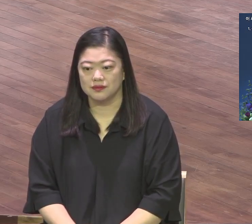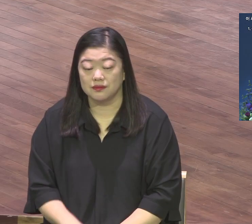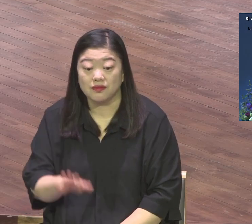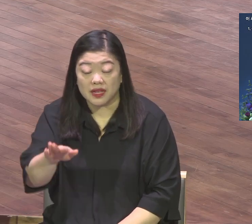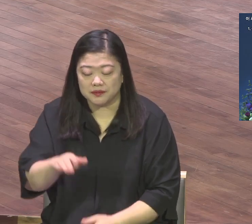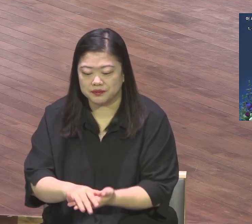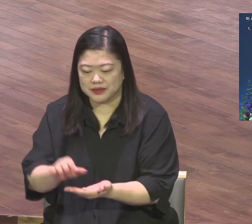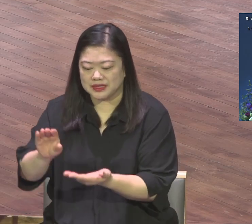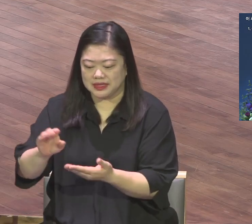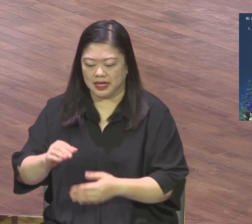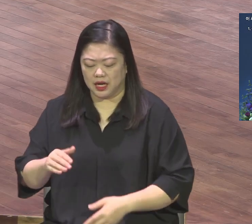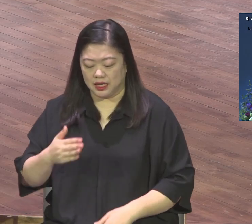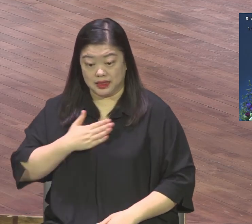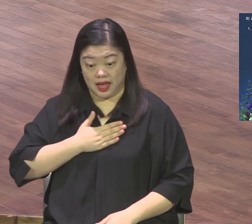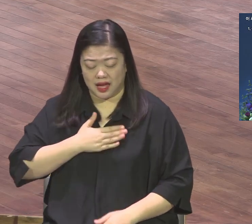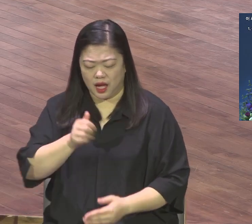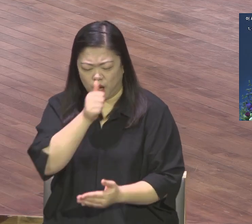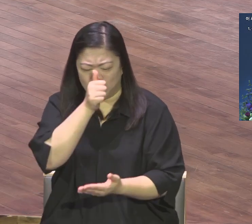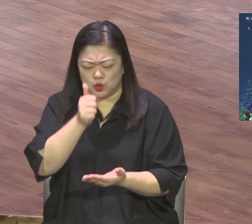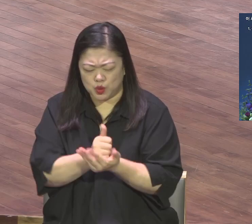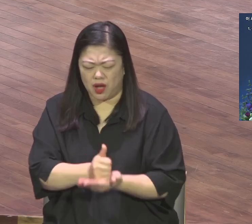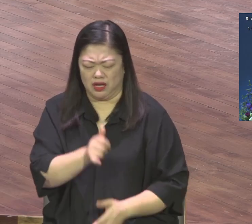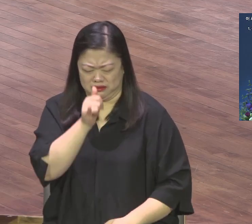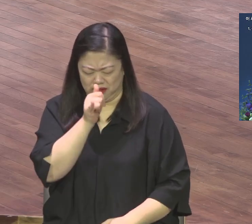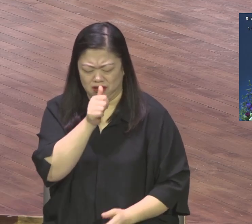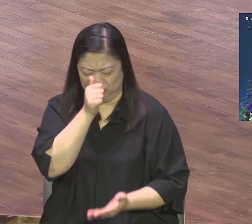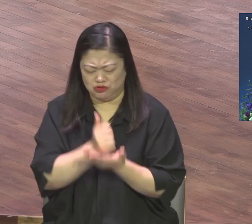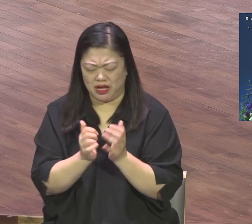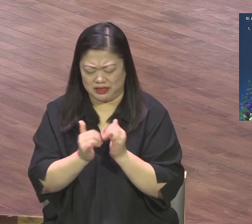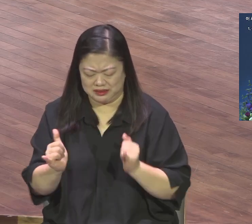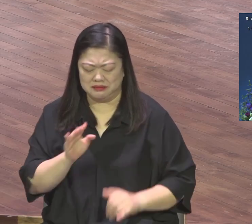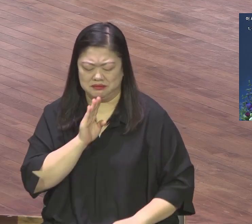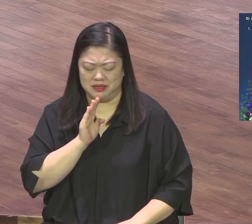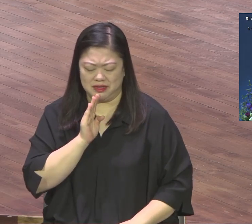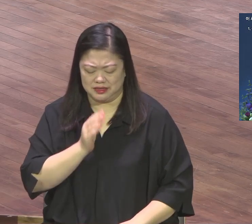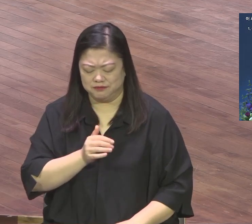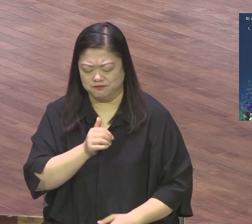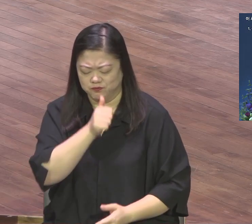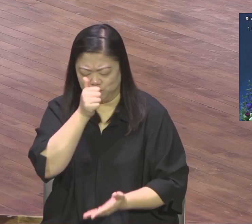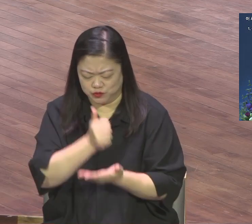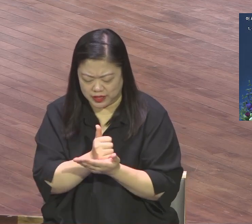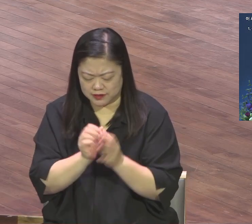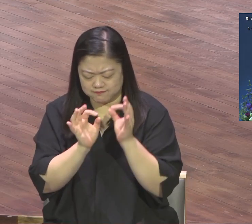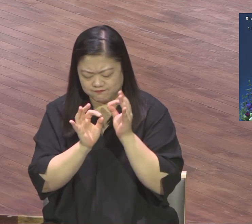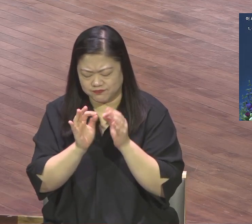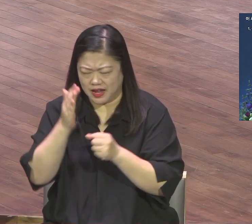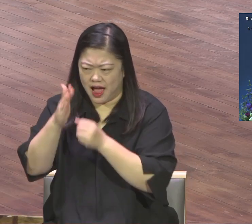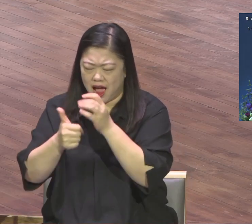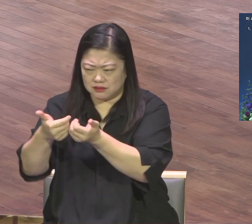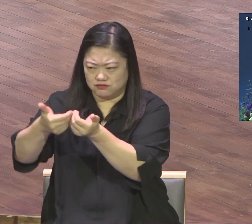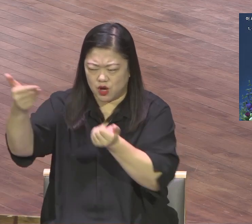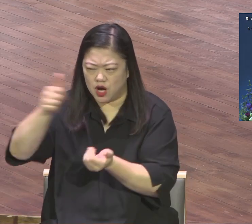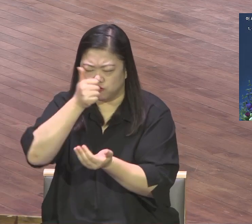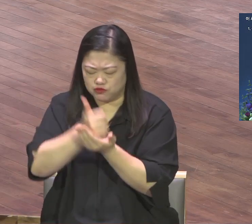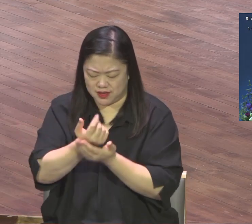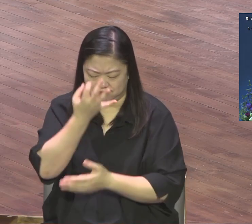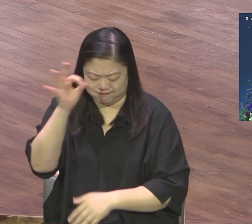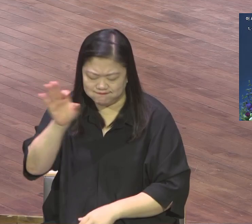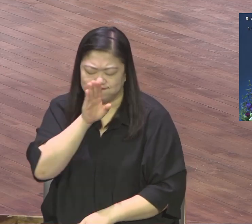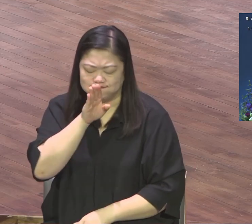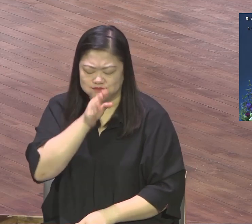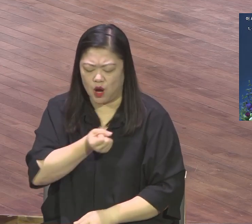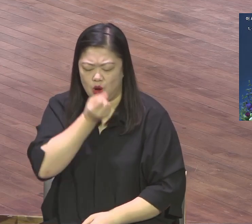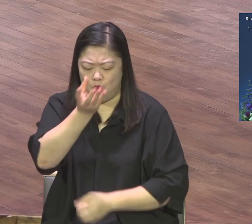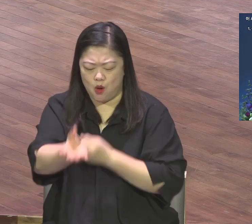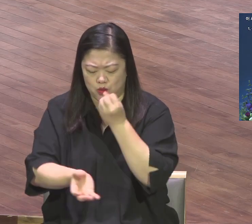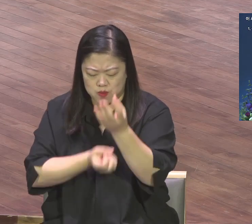없습니다. 죄를 뉘우친다. 그건 모든 종교도 다 죄에 뉘우치지요. 모든 종교도 다 죄에 대한